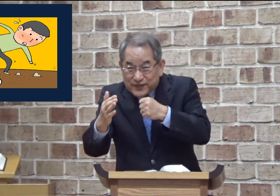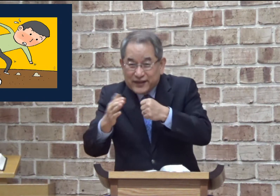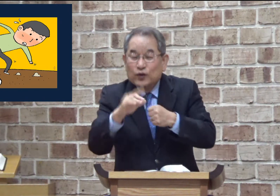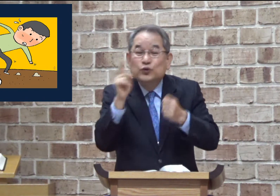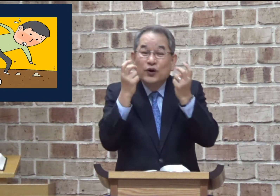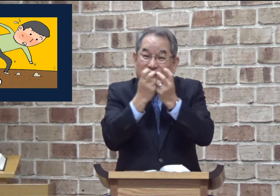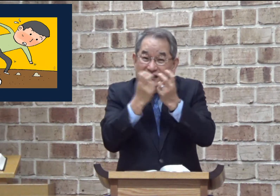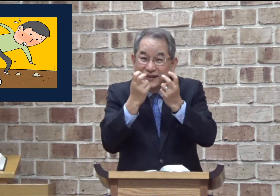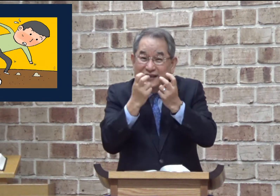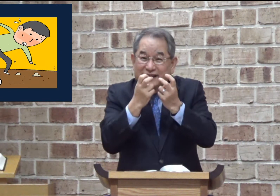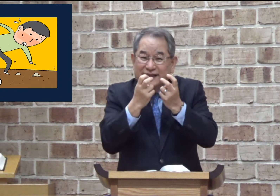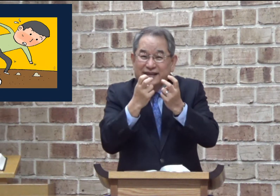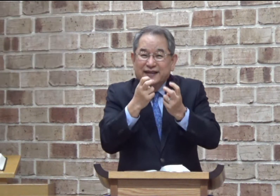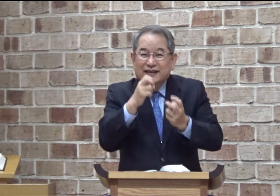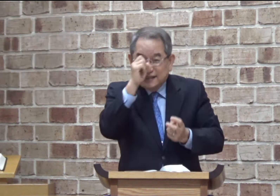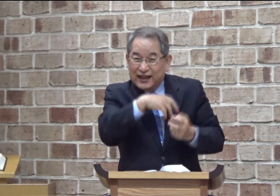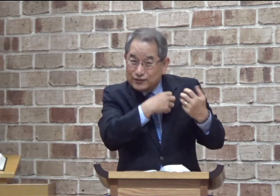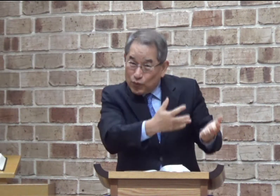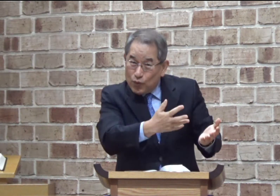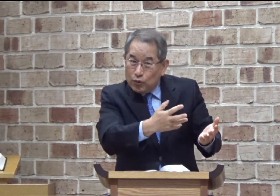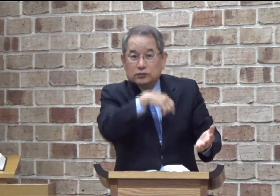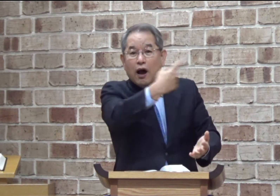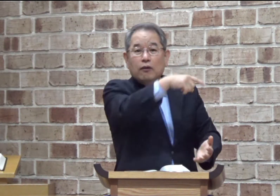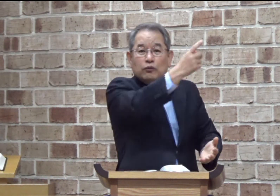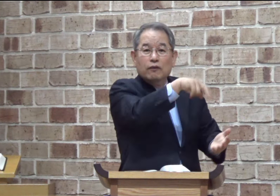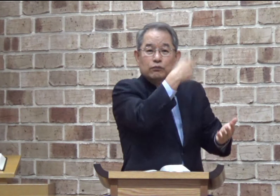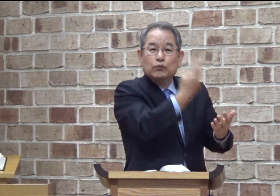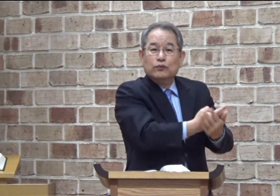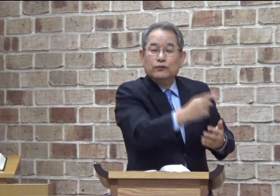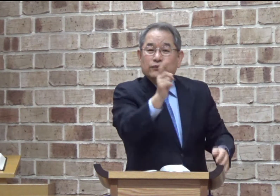방법은 흙으로 덮어서 평평하게 만드는 것입니다.